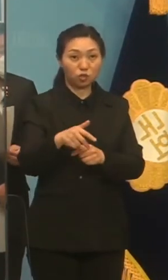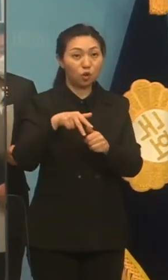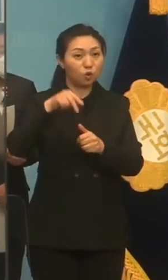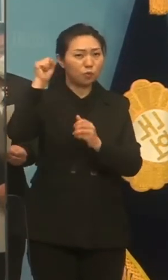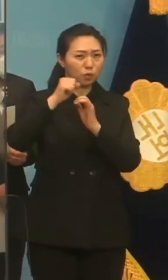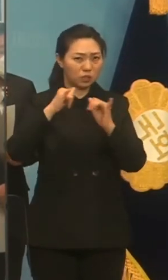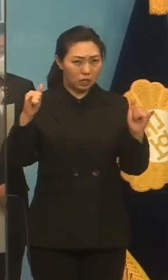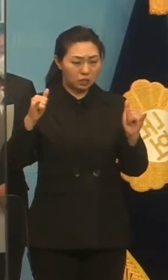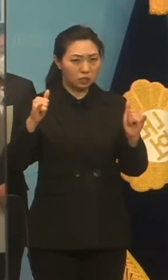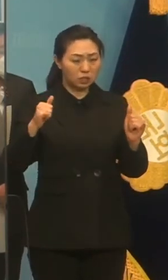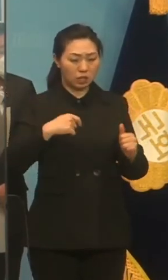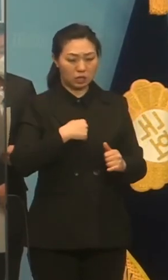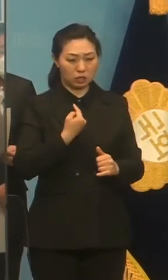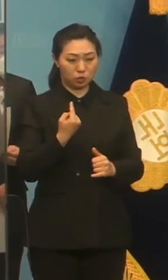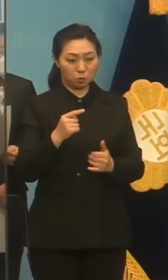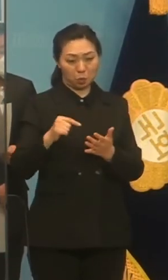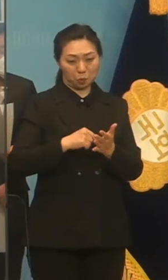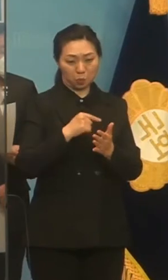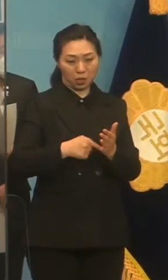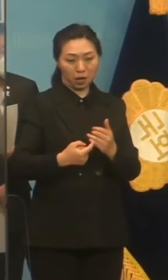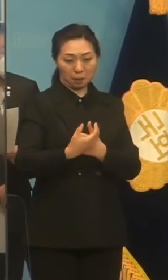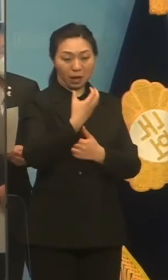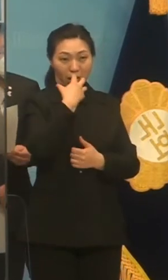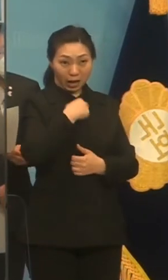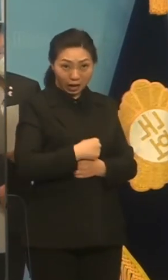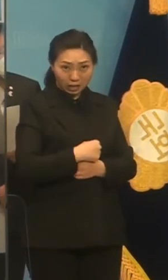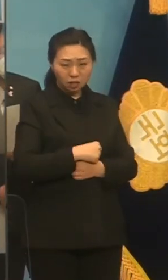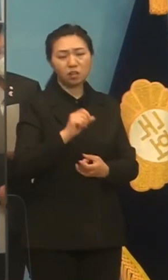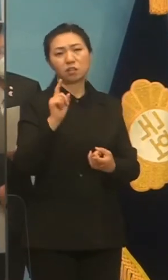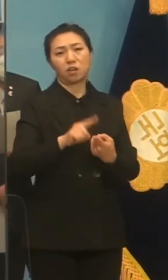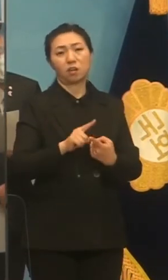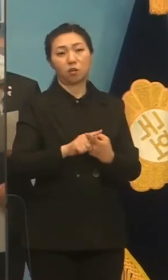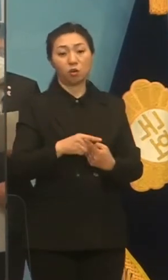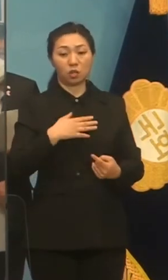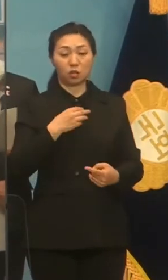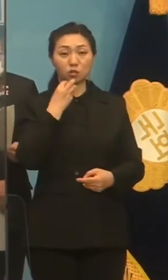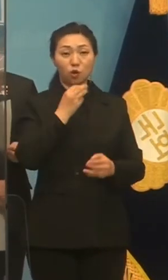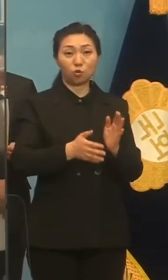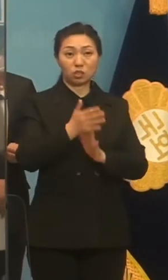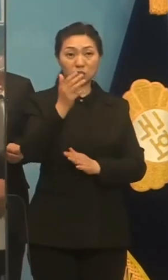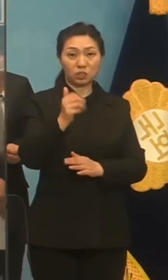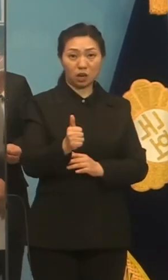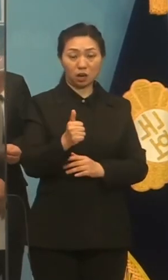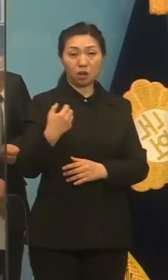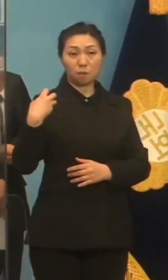상호 관련 4 그런데 날릴 시장에만 서려 볼랍니다